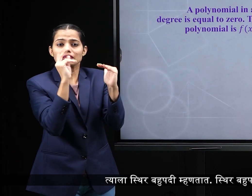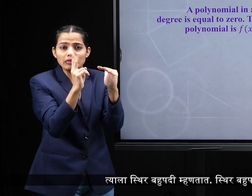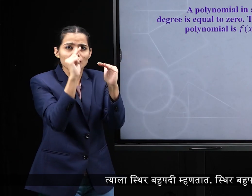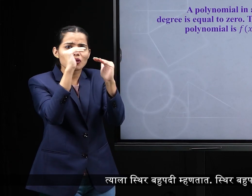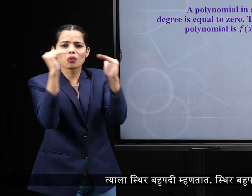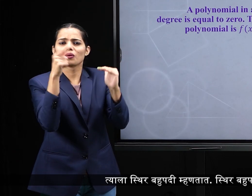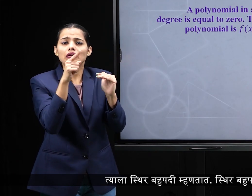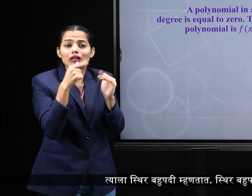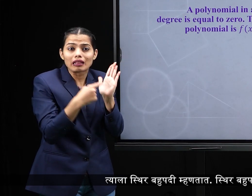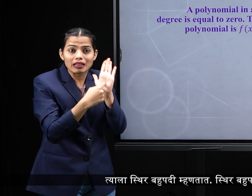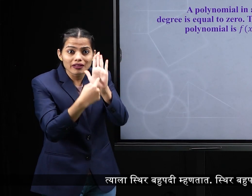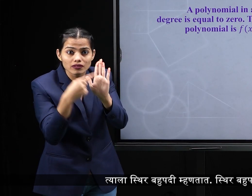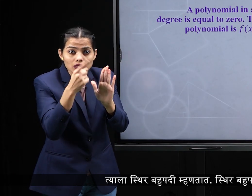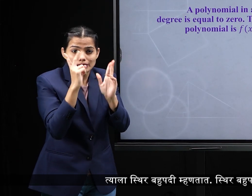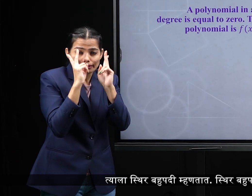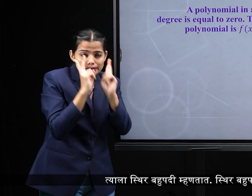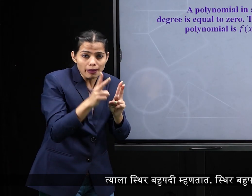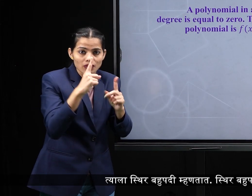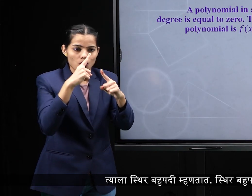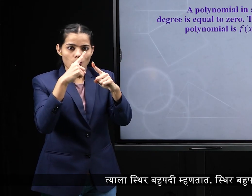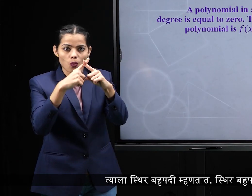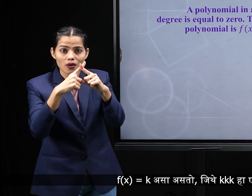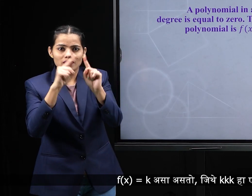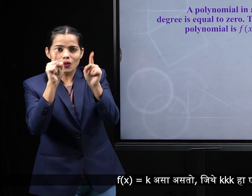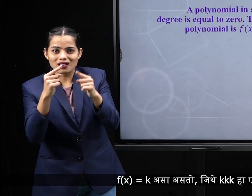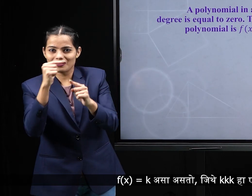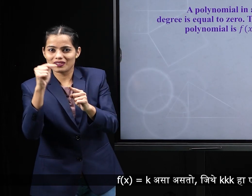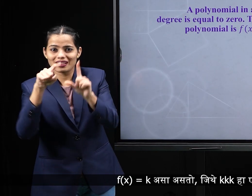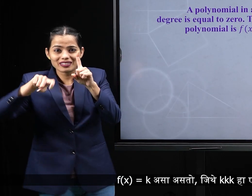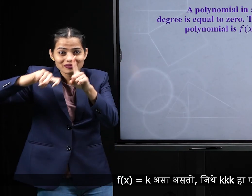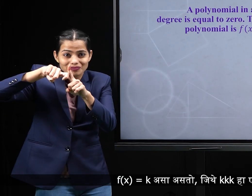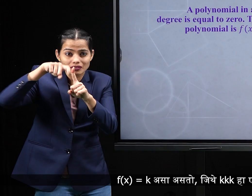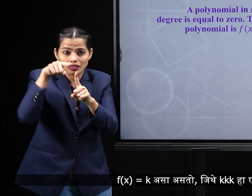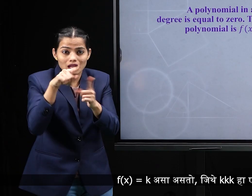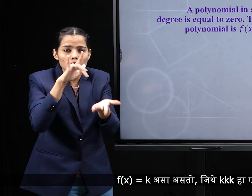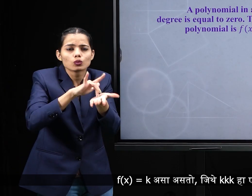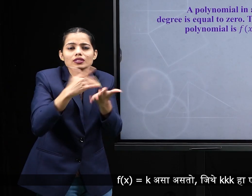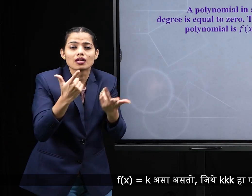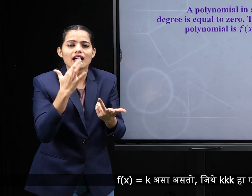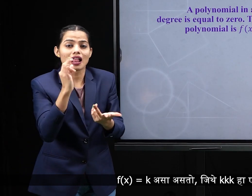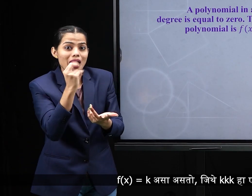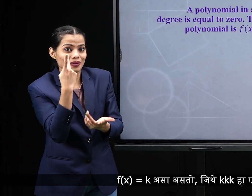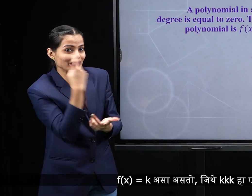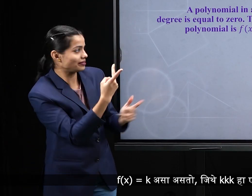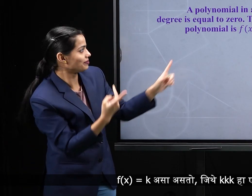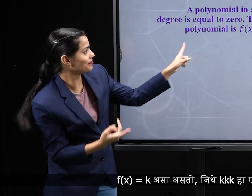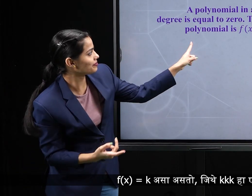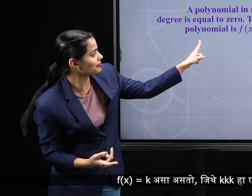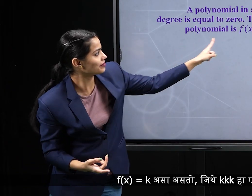स्थिर बहुपदी दर्शविण्याचा प्रमाणित प्रकार f into x is equals to k असा असतो, जिथे k